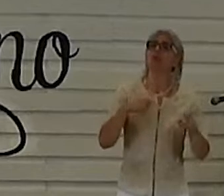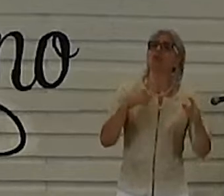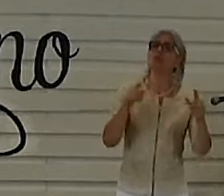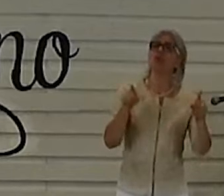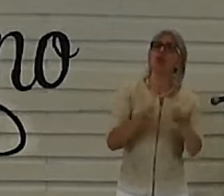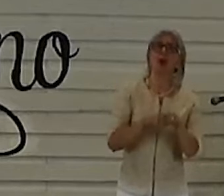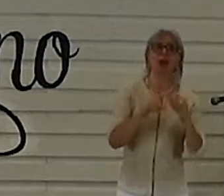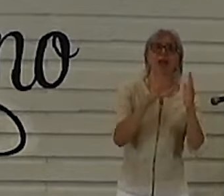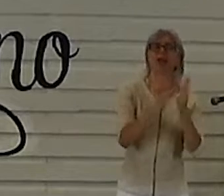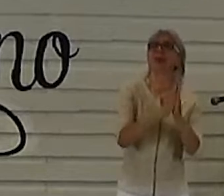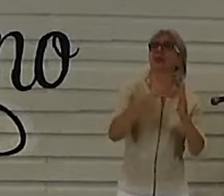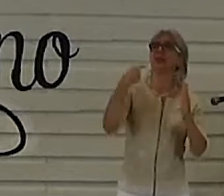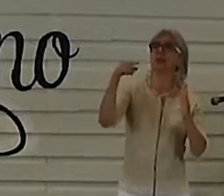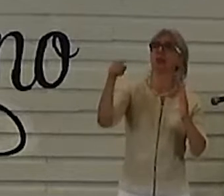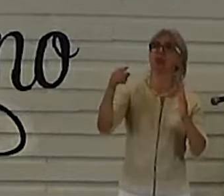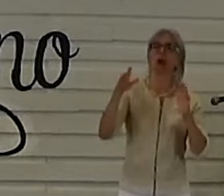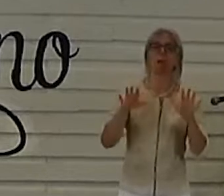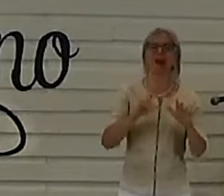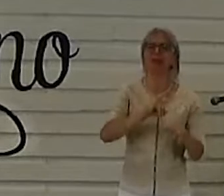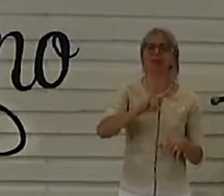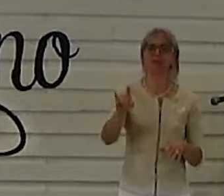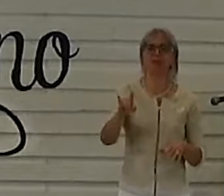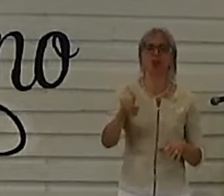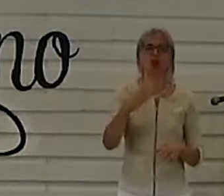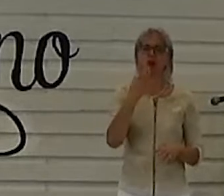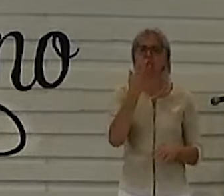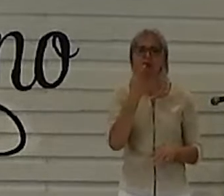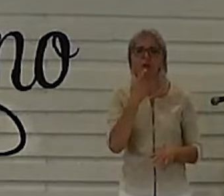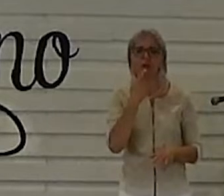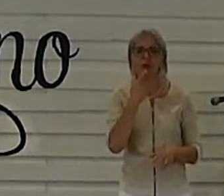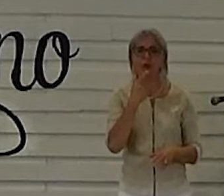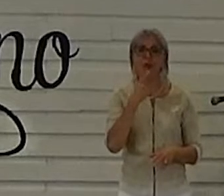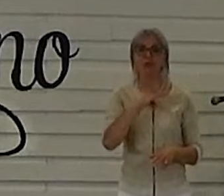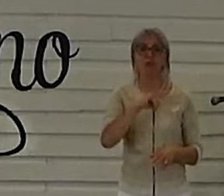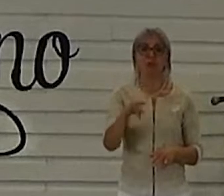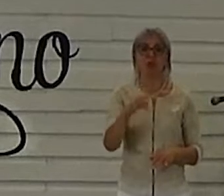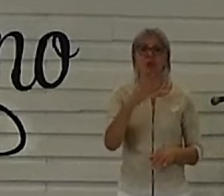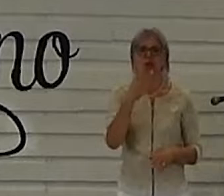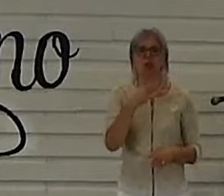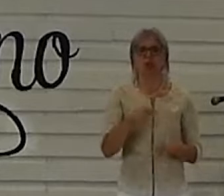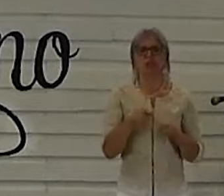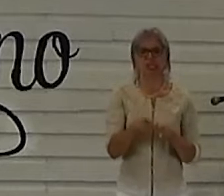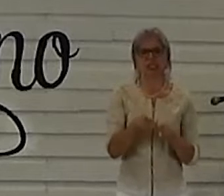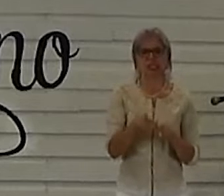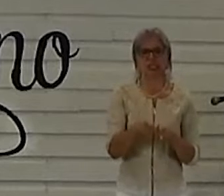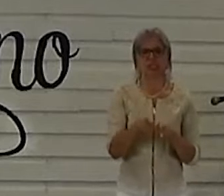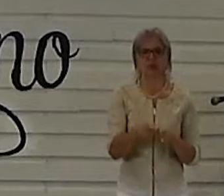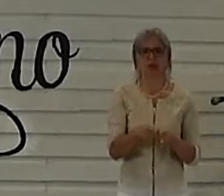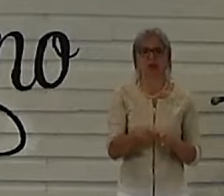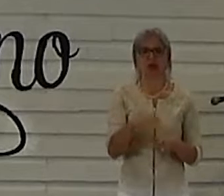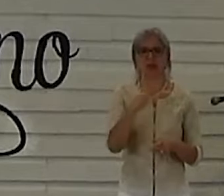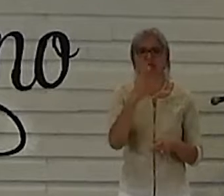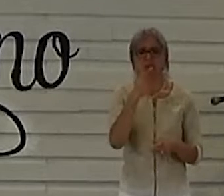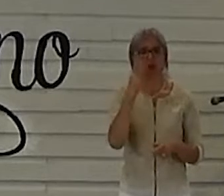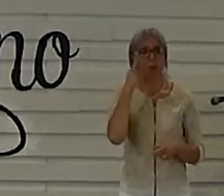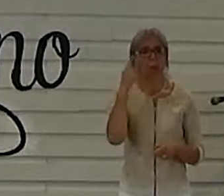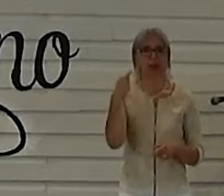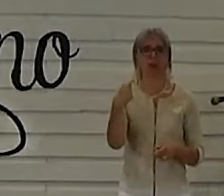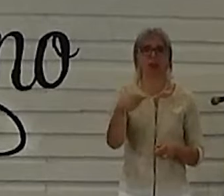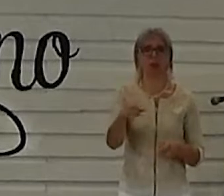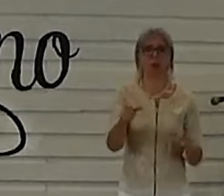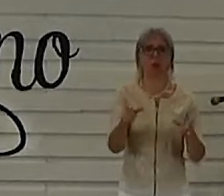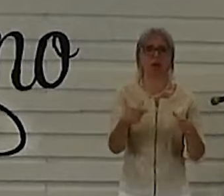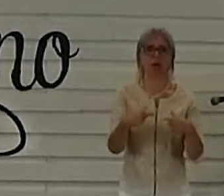le cose. Ma il nemico che cosa fa? Il nemico ti farà vedere sempre questo. E ti vuole bloccare la tua mente nel guardare questo.